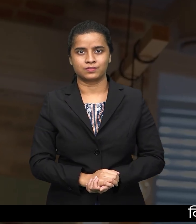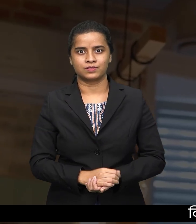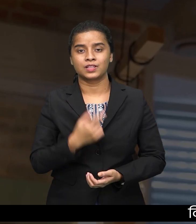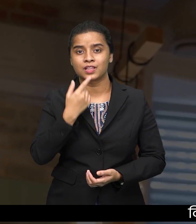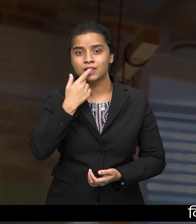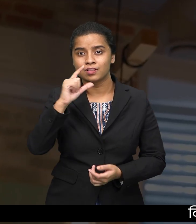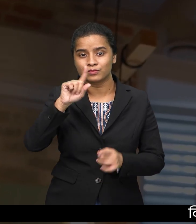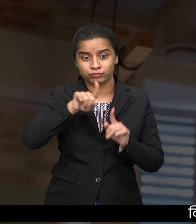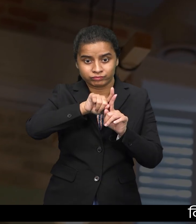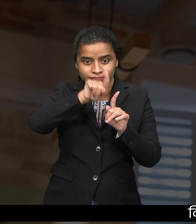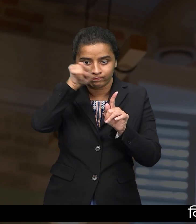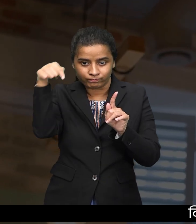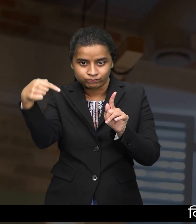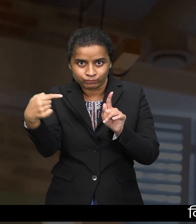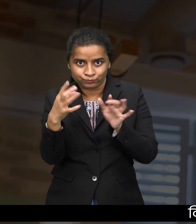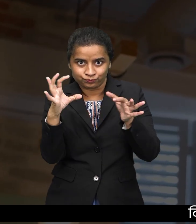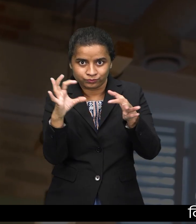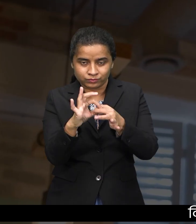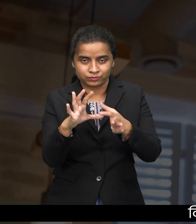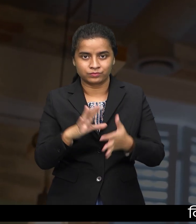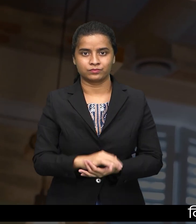विद्युत परिपथ,